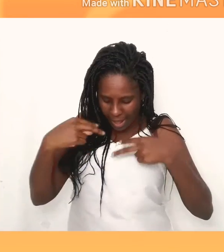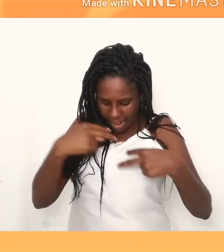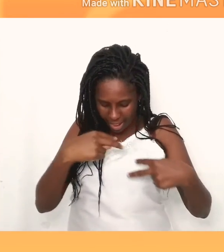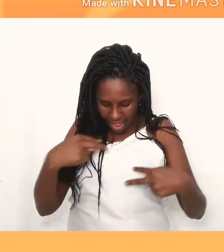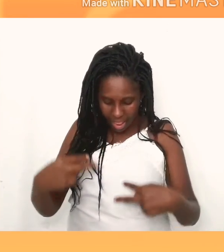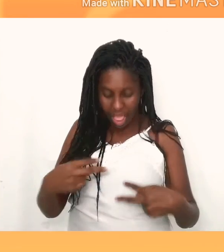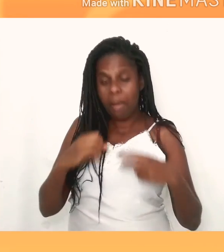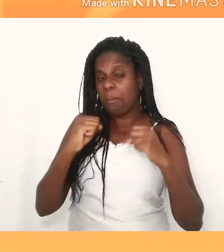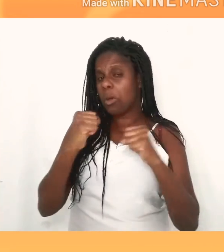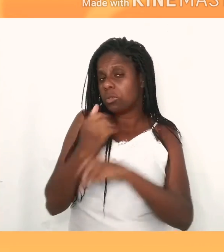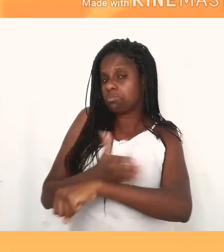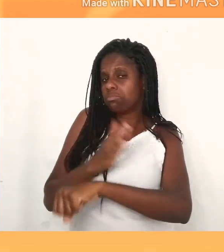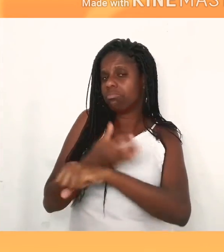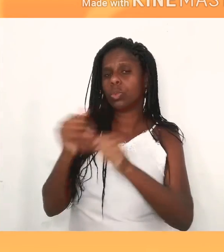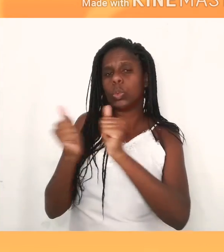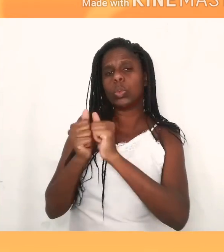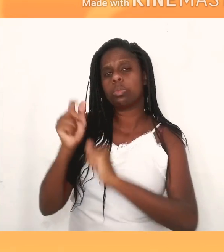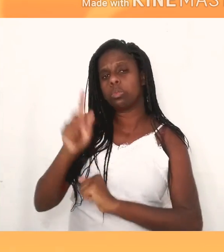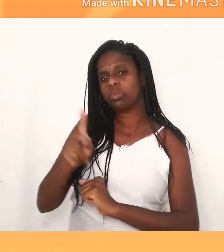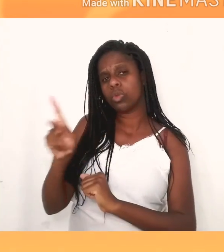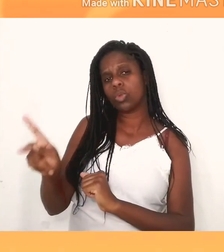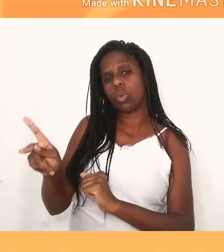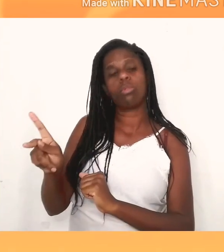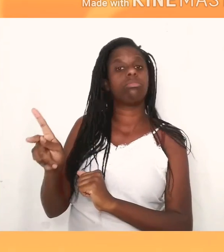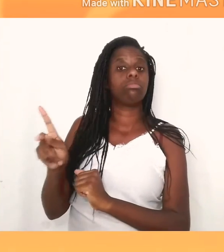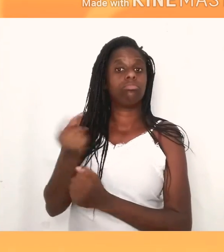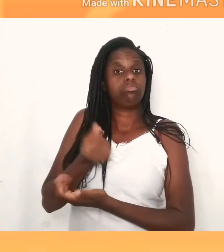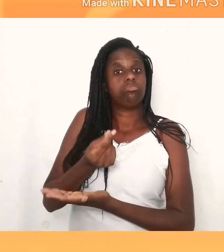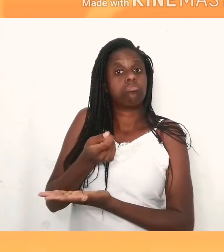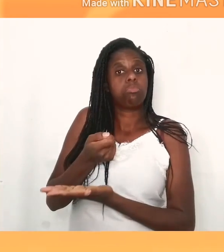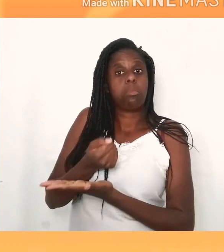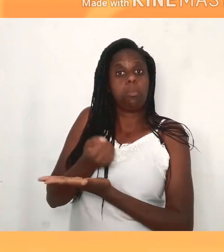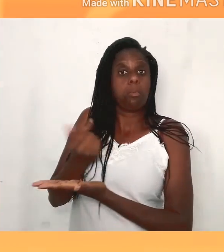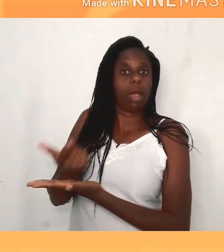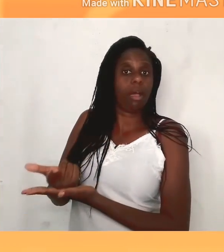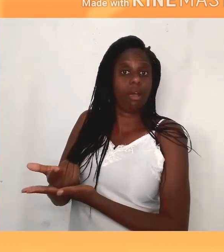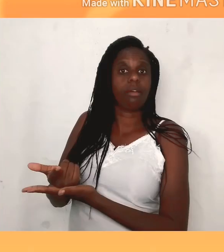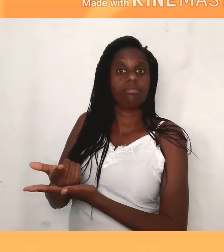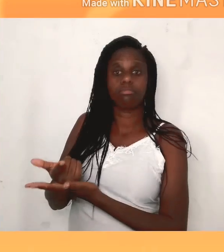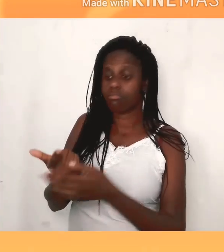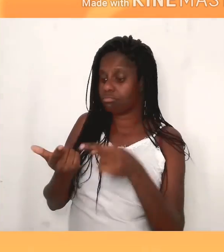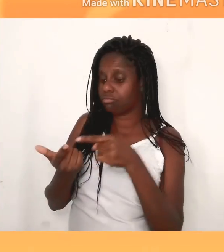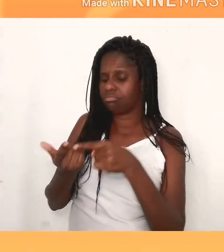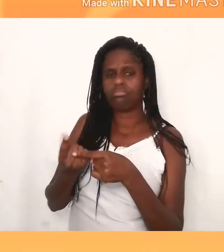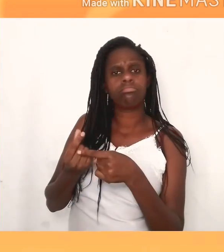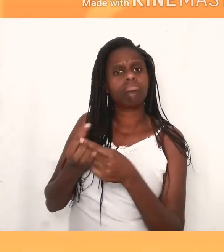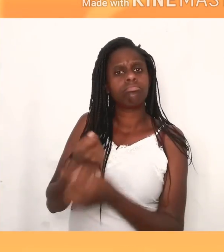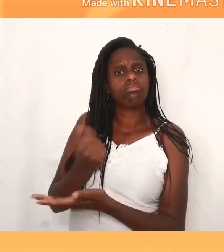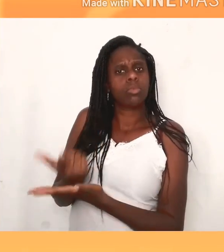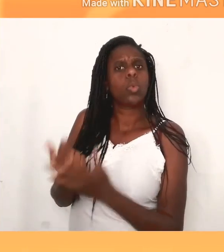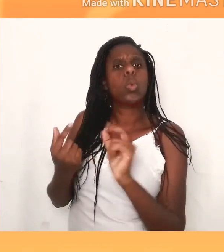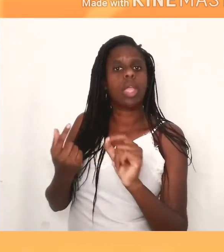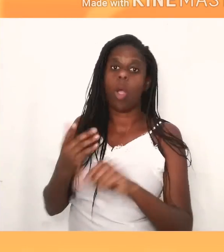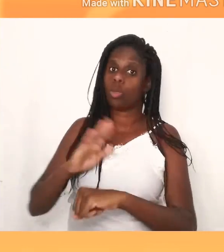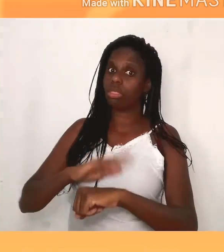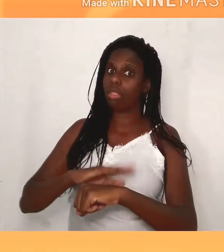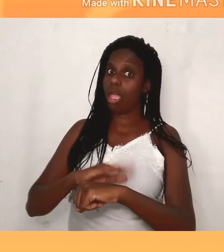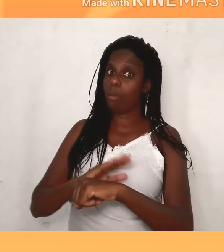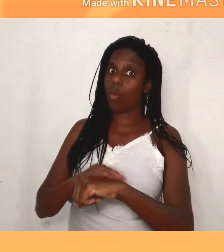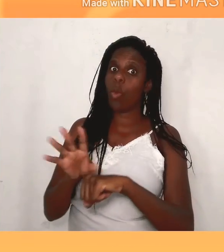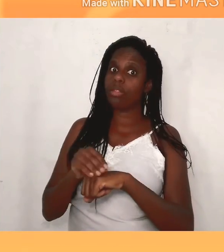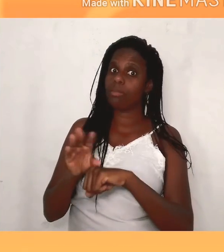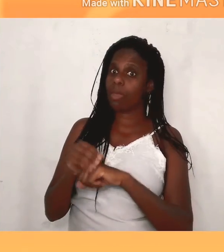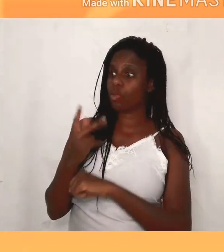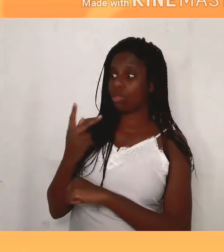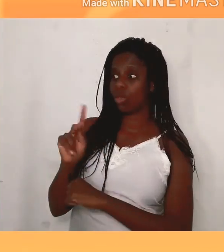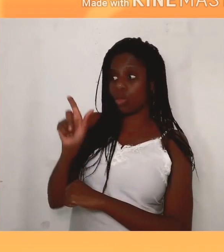Você pode praticar com um professor, né? Solicitar esse serviço, remunerar um professor, está remunerando, na verdade, o